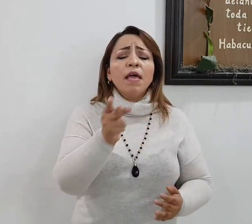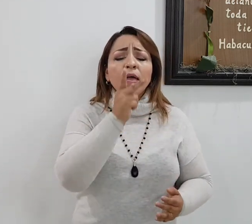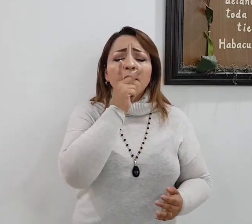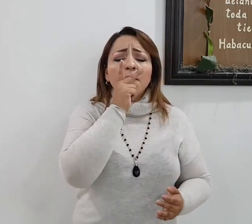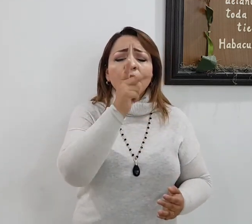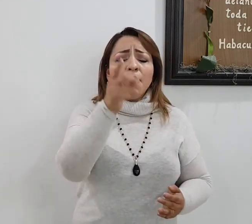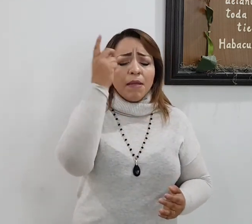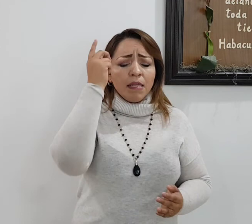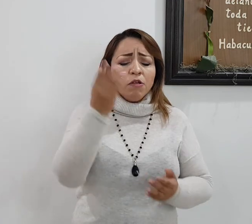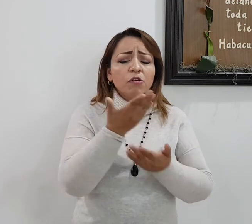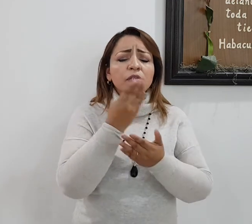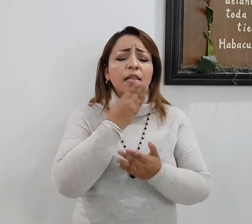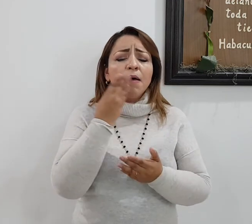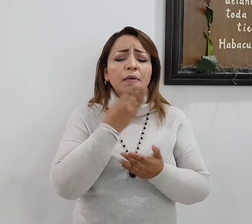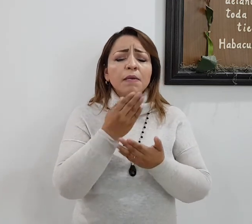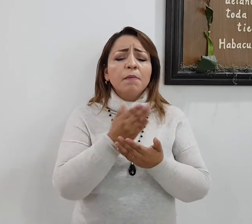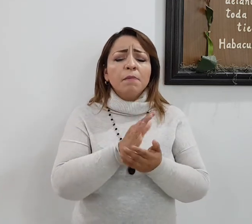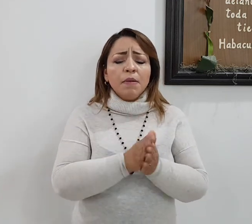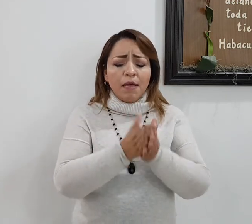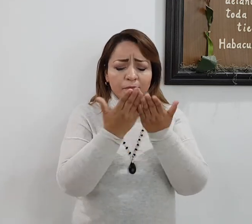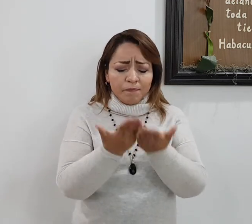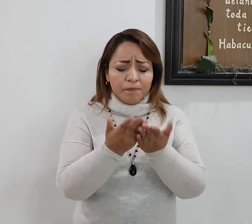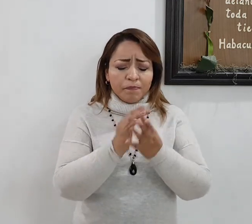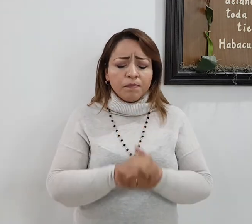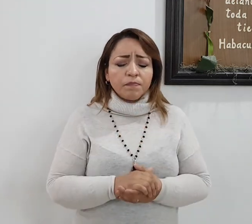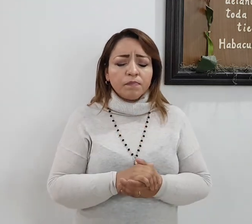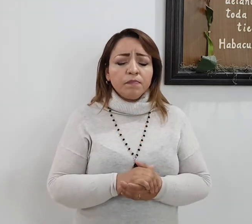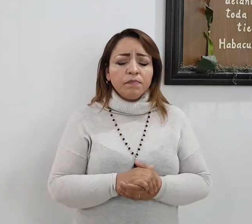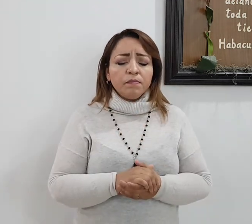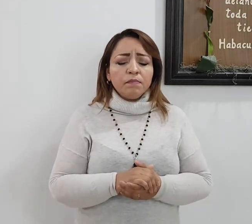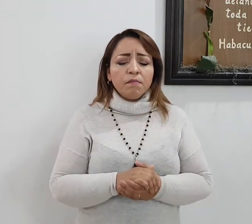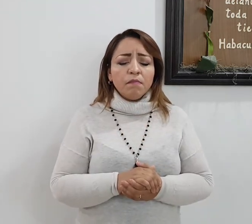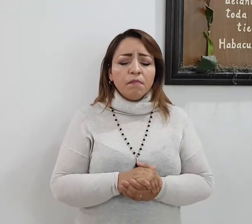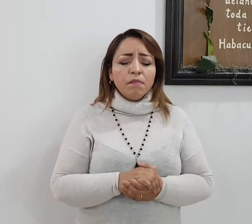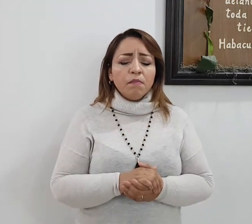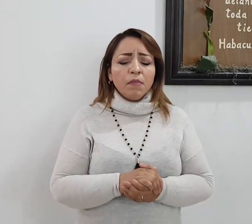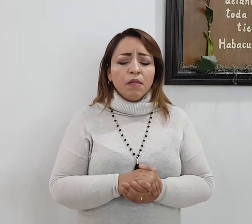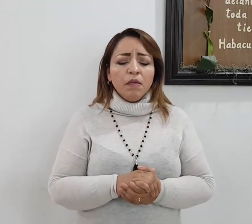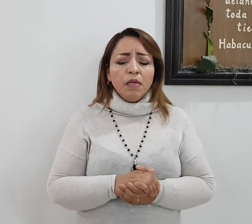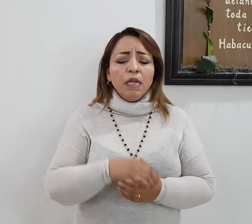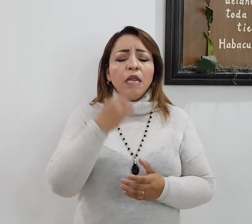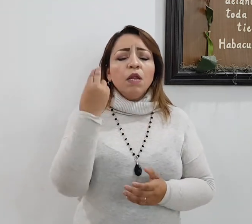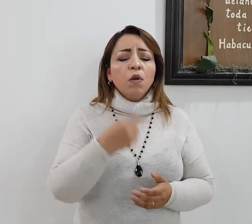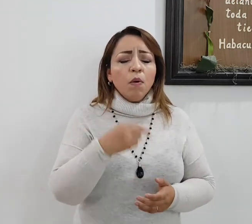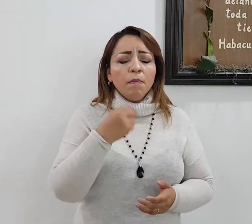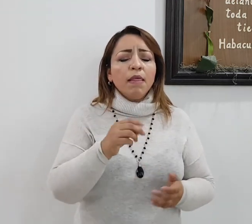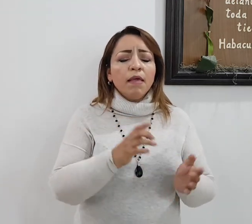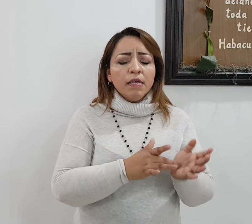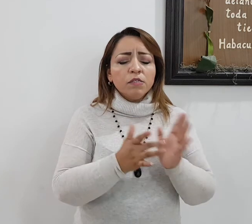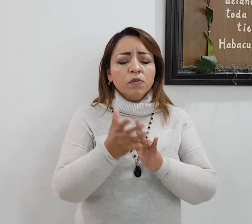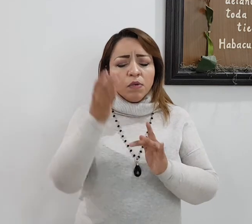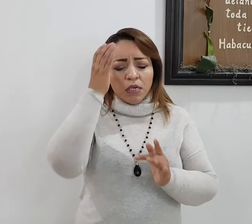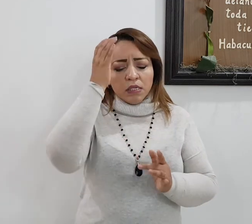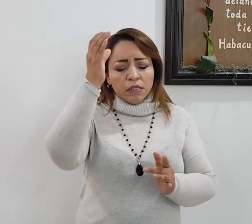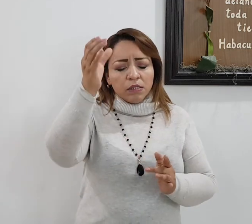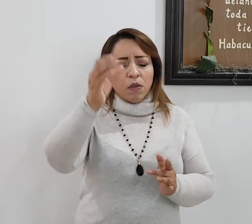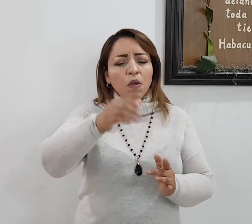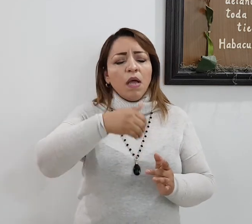oración. Y yo no sé, hermano, si este es su sentir, pero si usted se quiere comprometer hoy con el Señor a decirle,